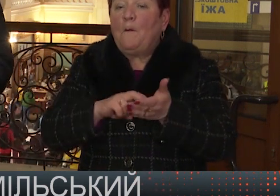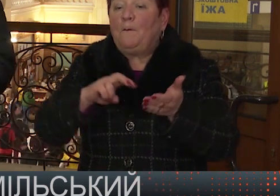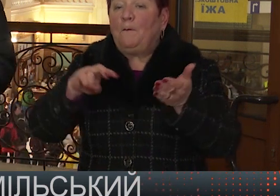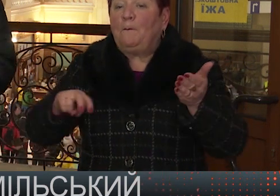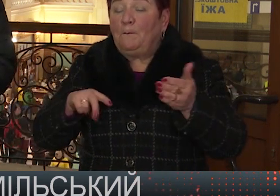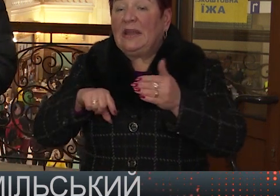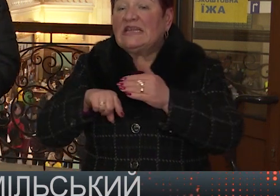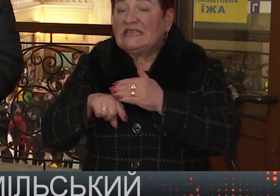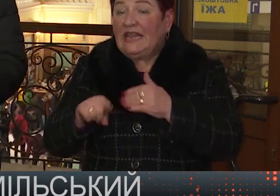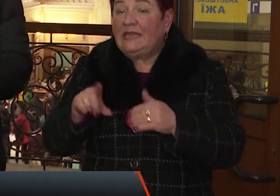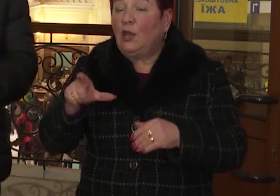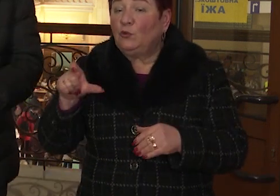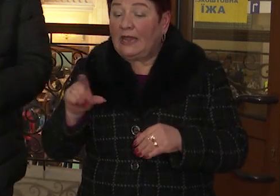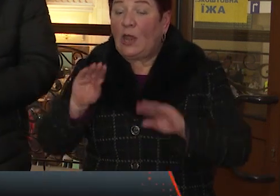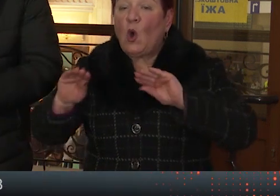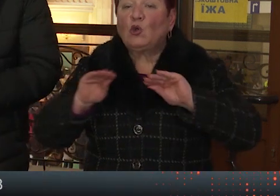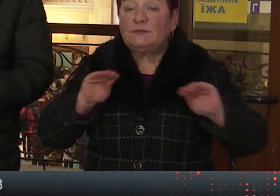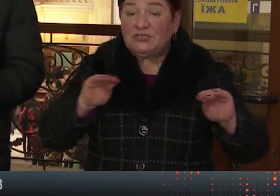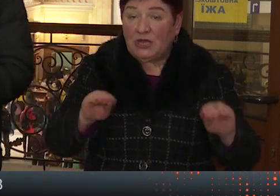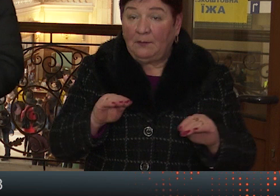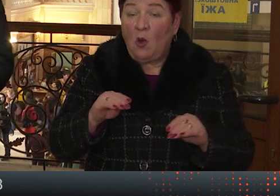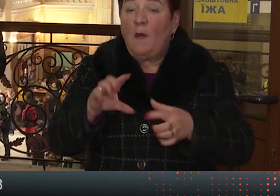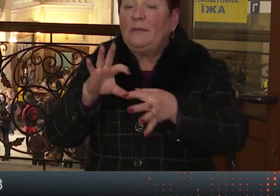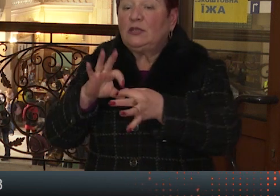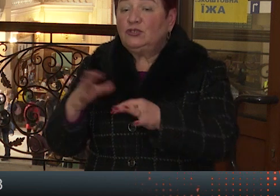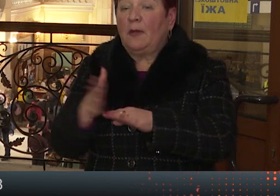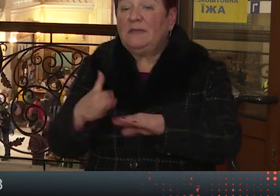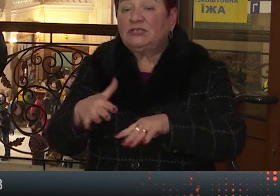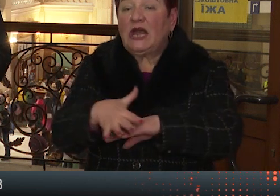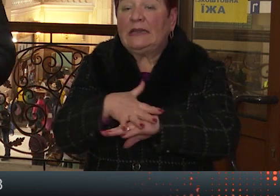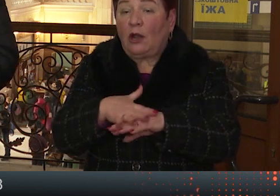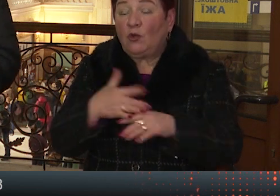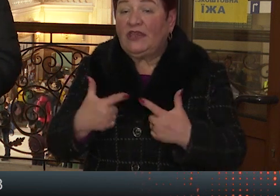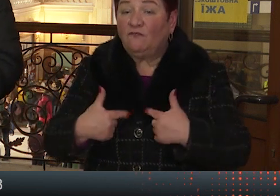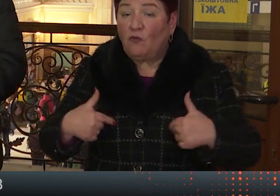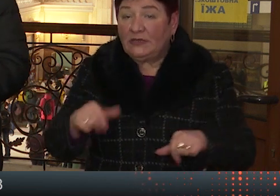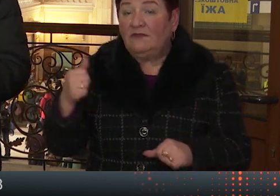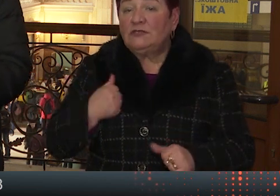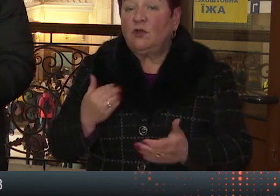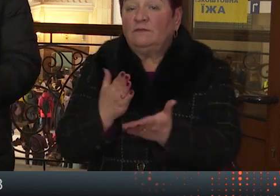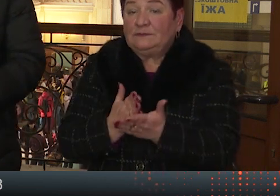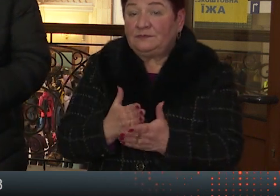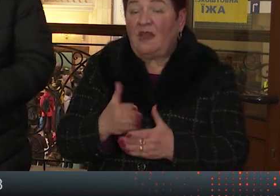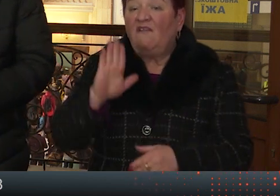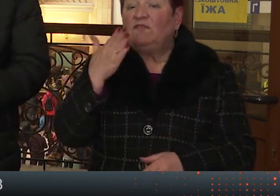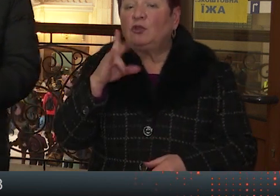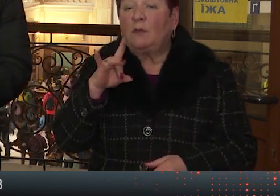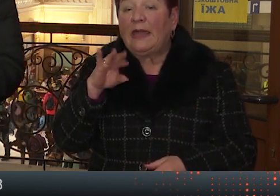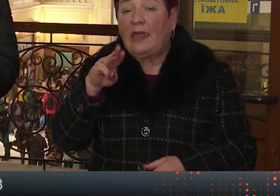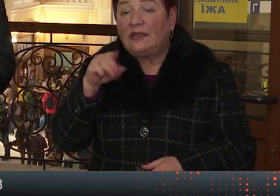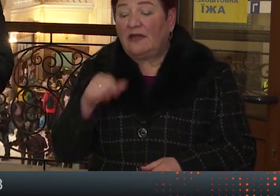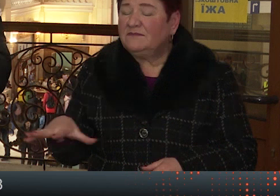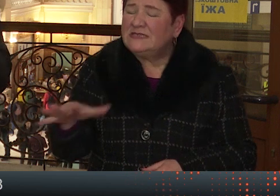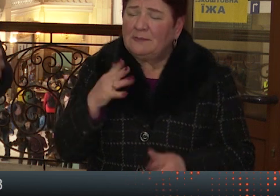людей розміщати. Над цим працюємо максимально. Підключилися міжнародні фонди. Голова обласної військової адміністрації Віктор Микита зустрічається з